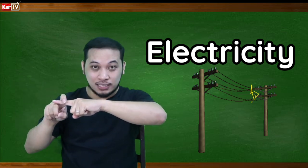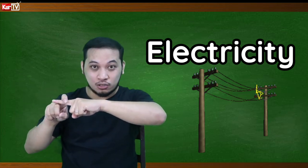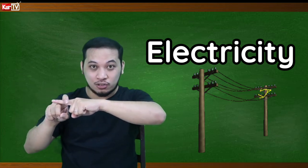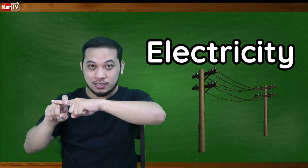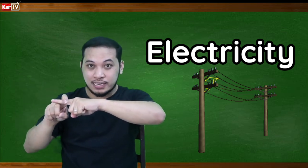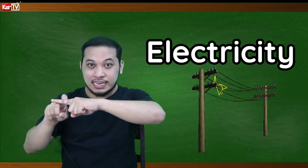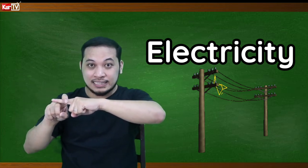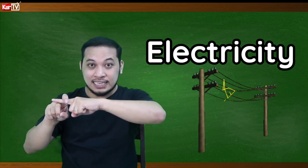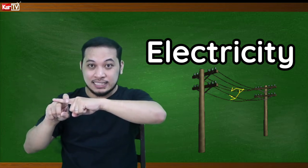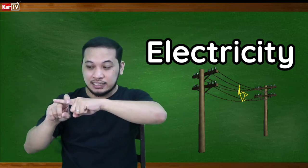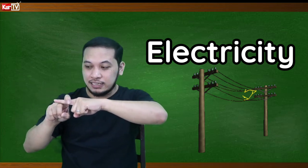dito. Electricity.